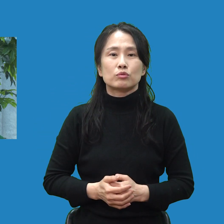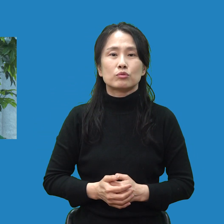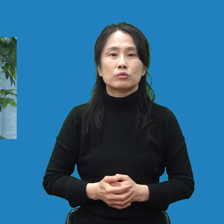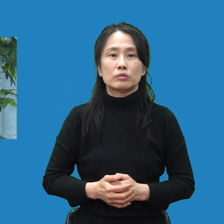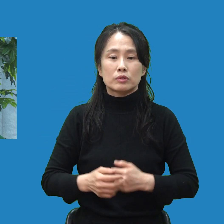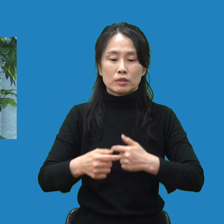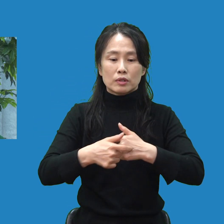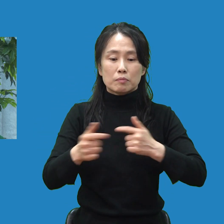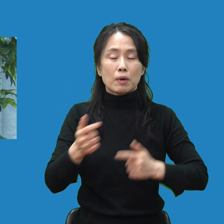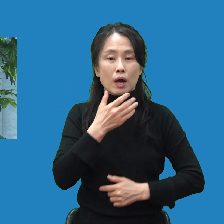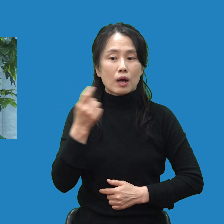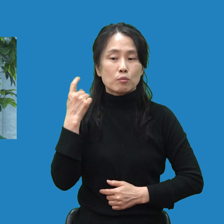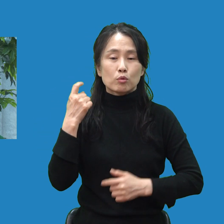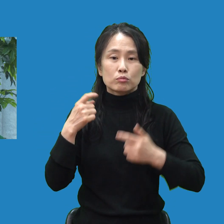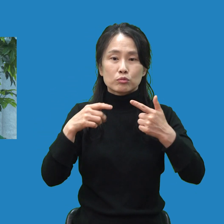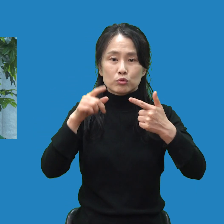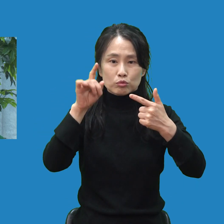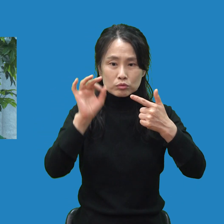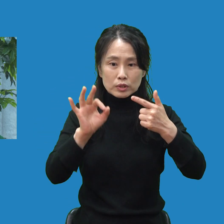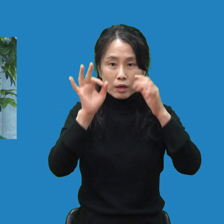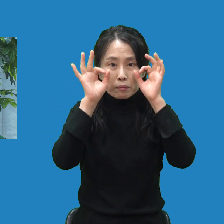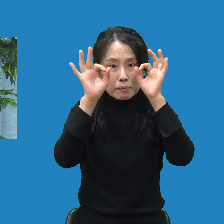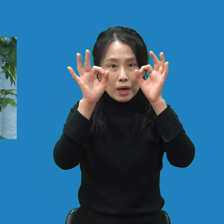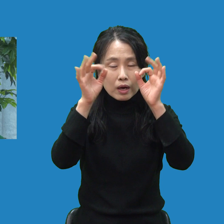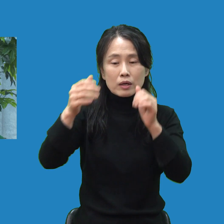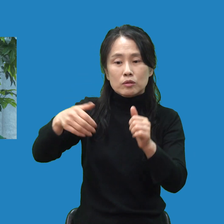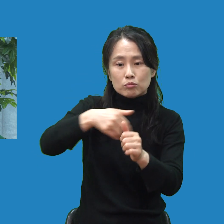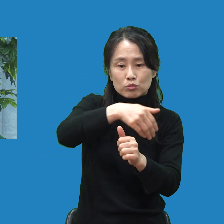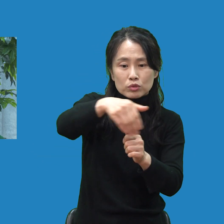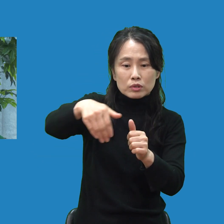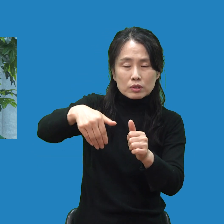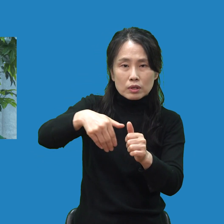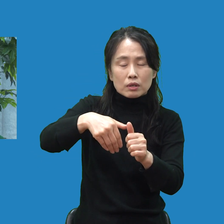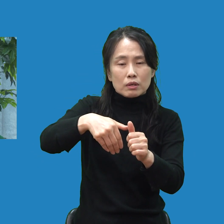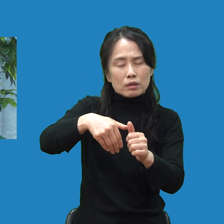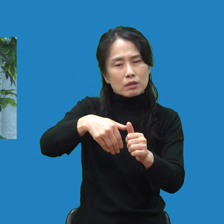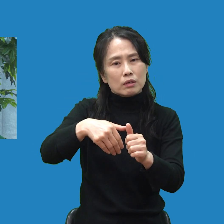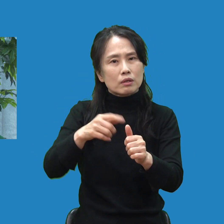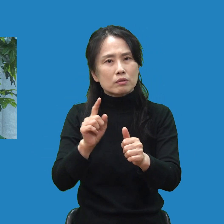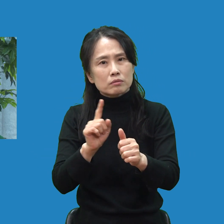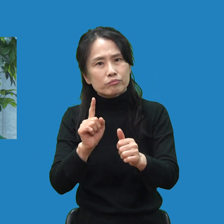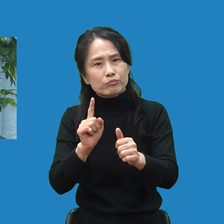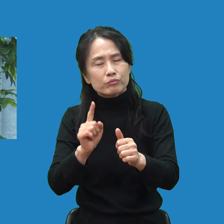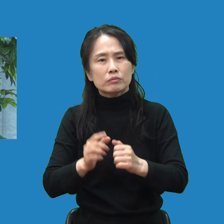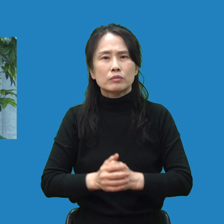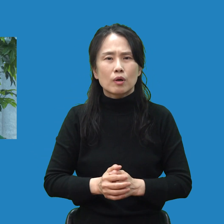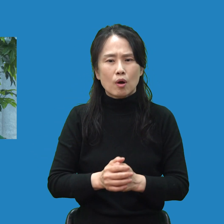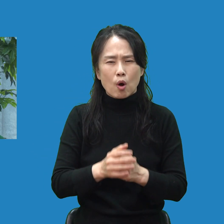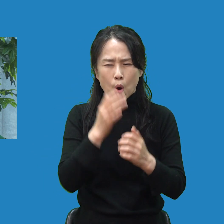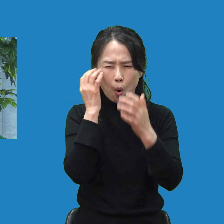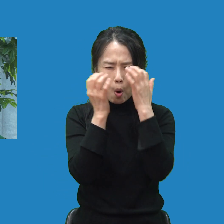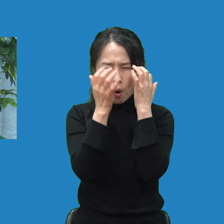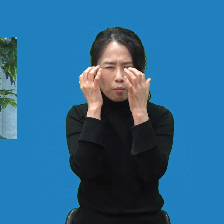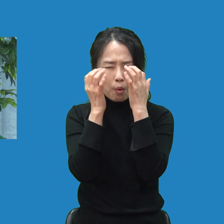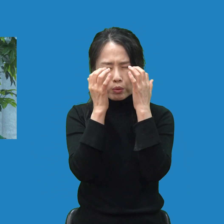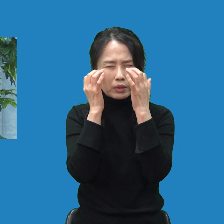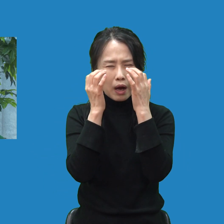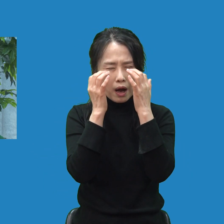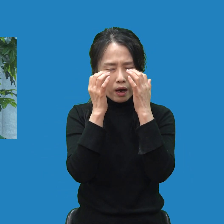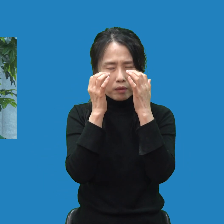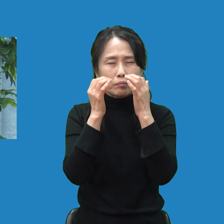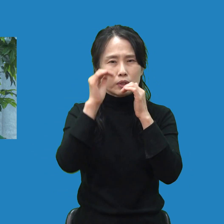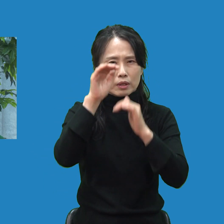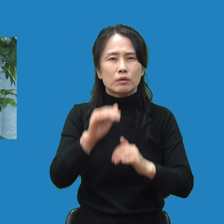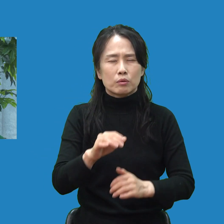마가복음 6장을 가만 보면 분위기가 단순치가 않아요. 아주 복잡